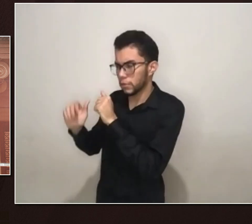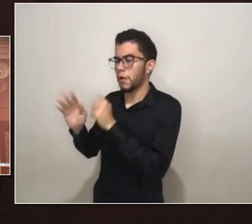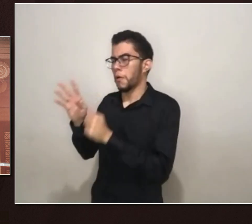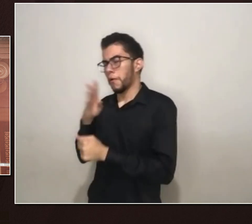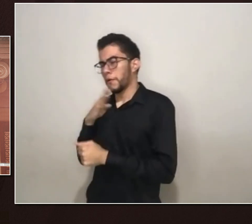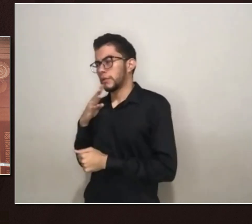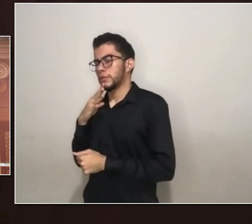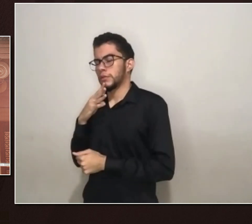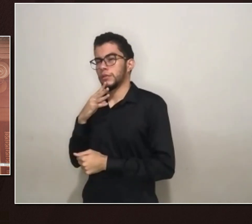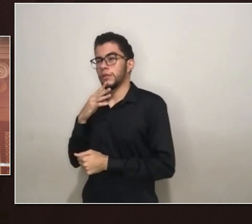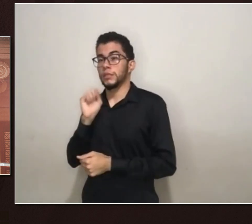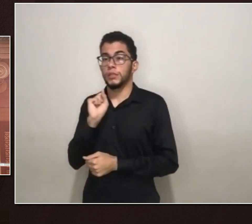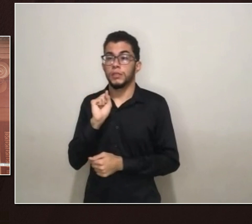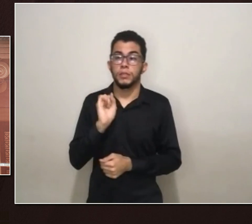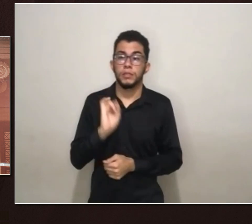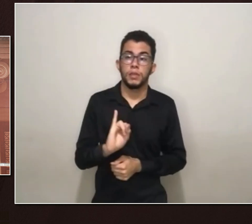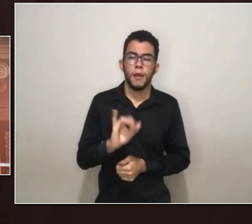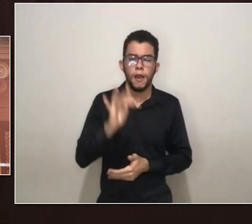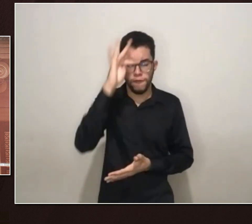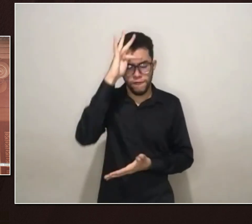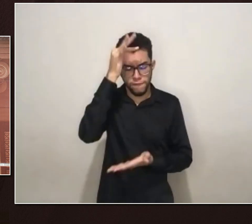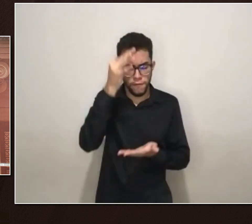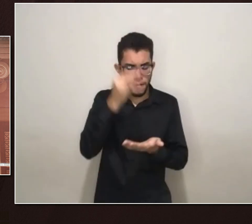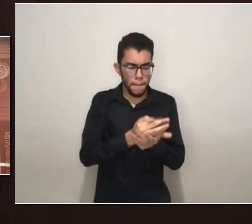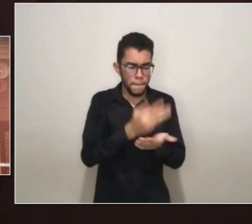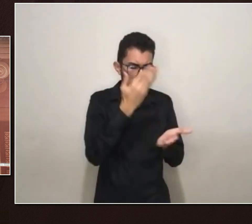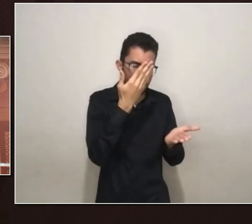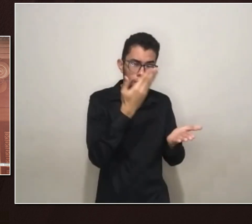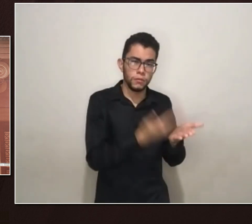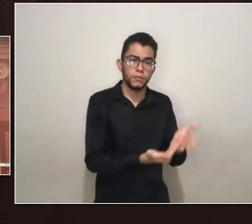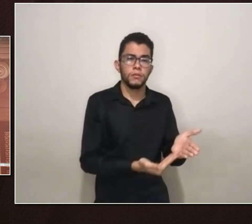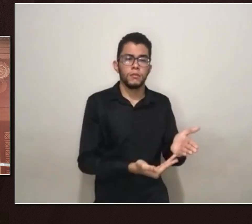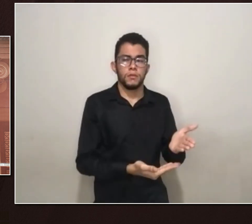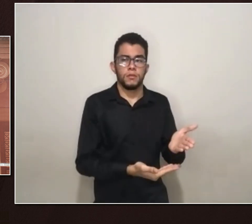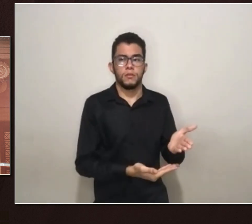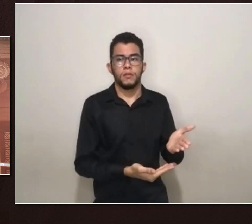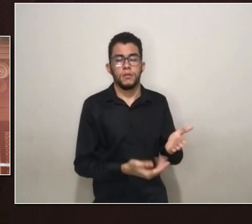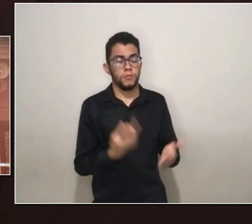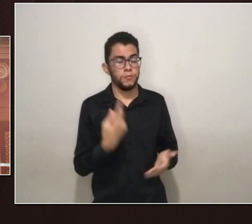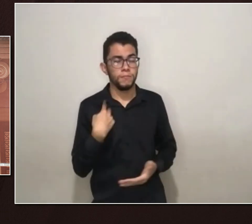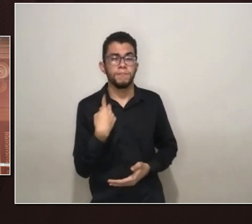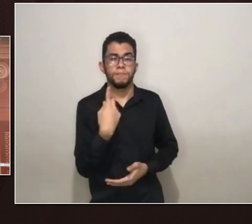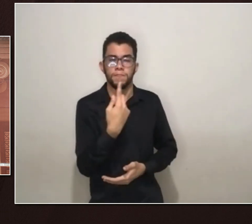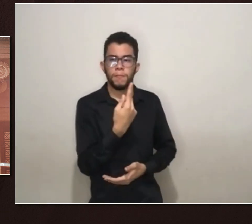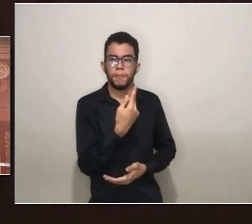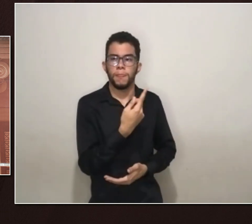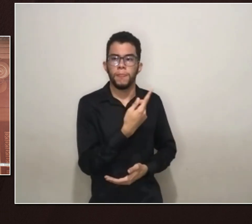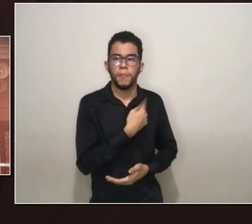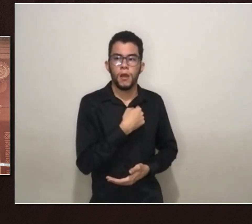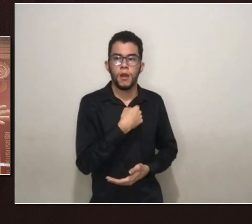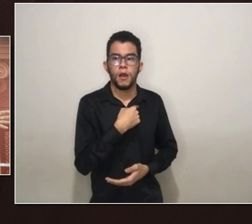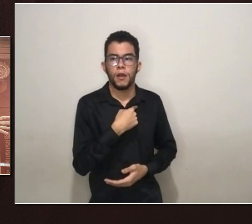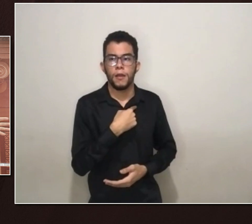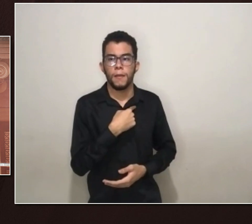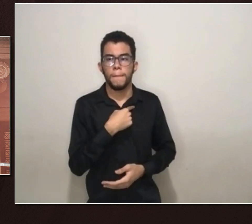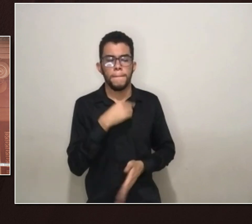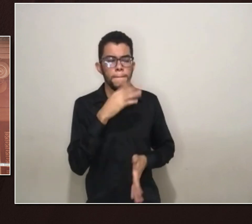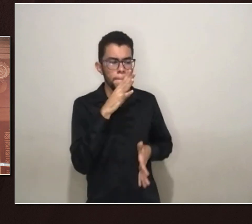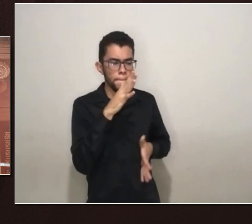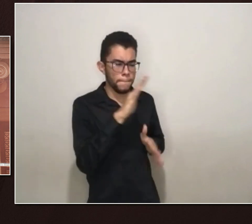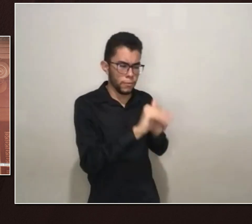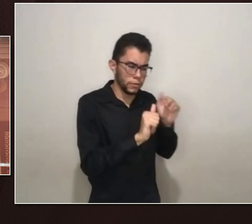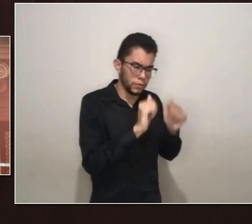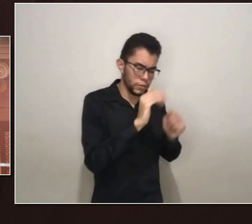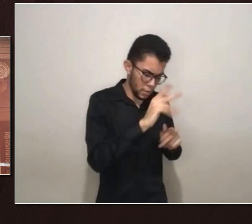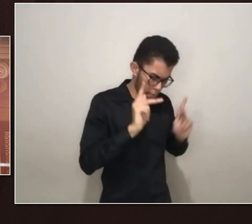linha da fé, da realidade, da palavra de Deus, nós acabamos buscando o que é nosso. Irmão, isso é muito natural do